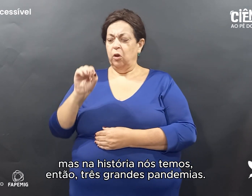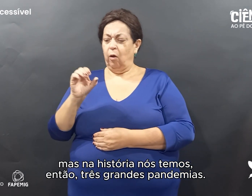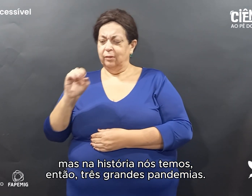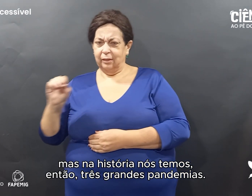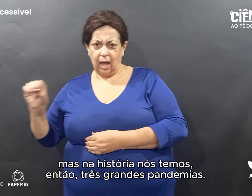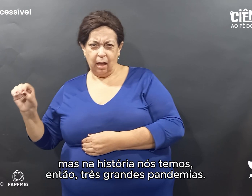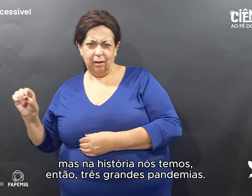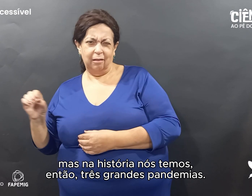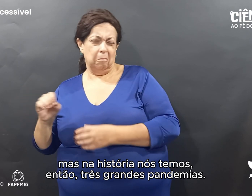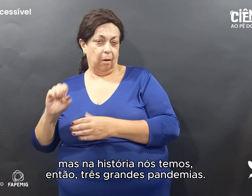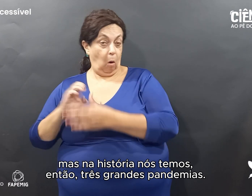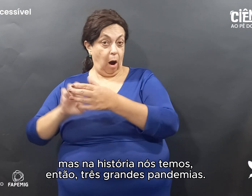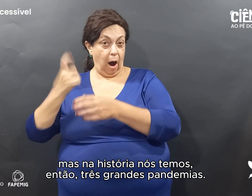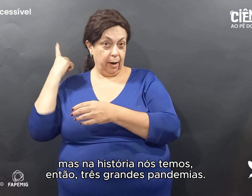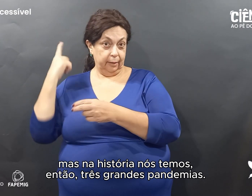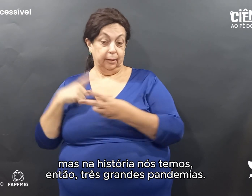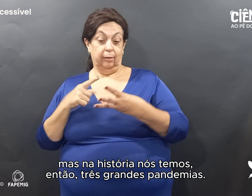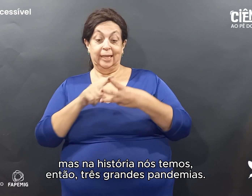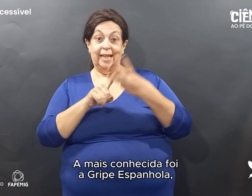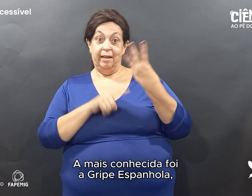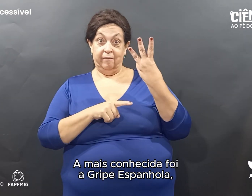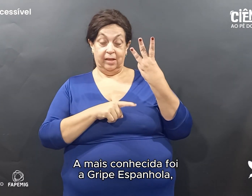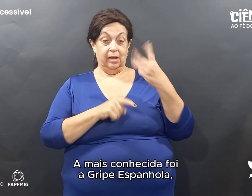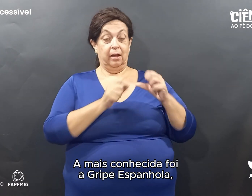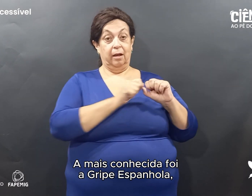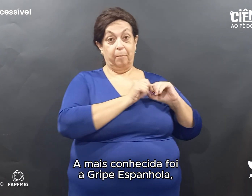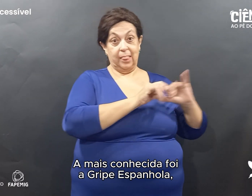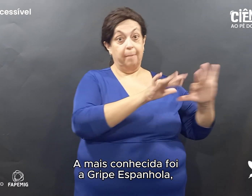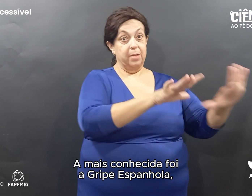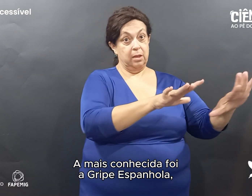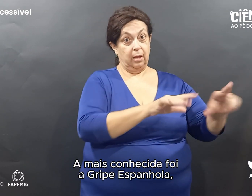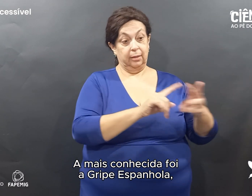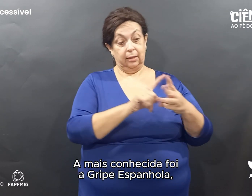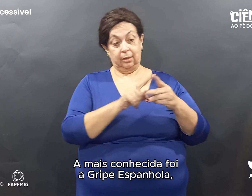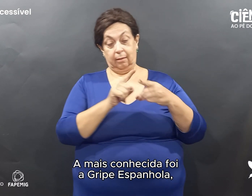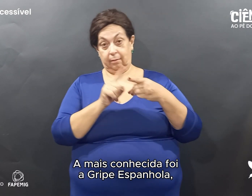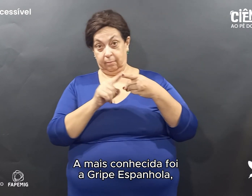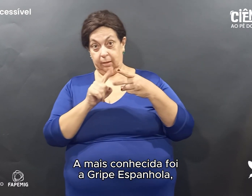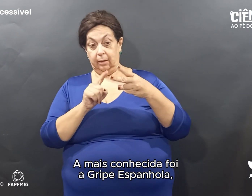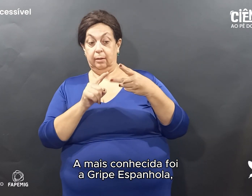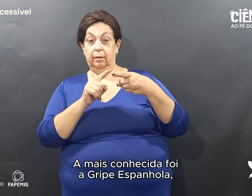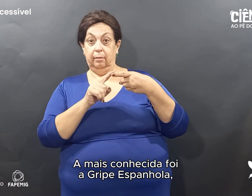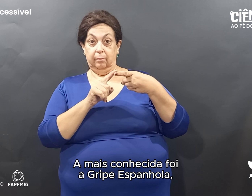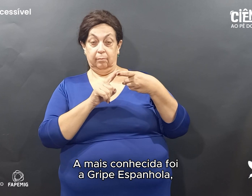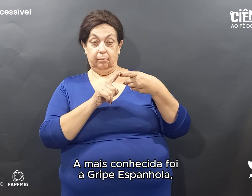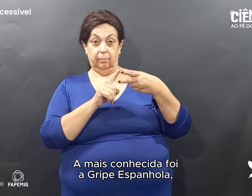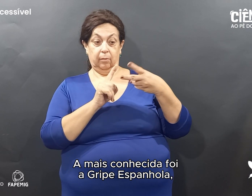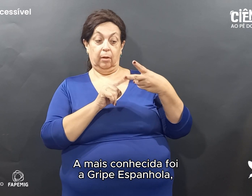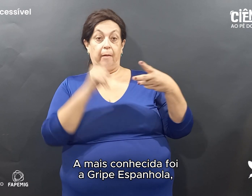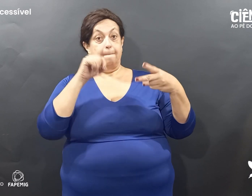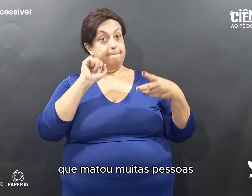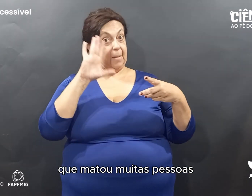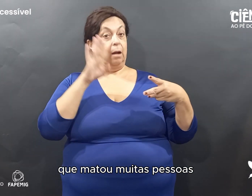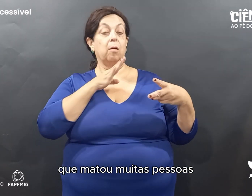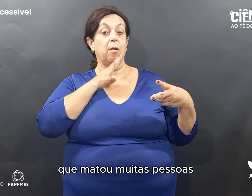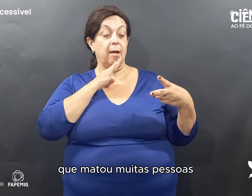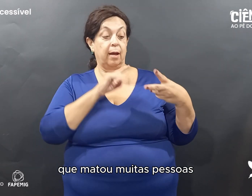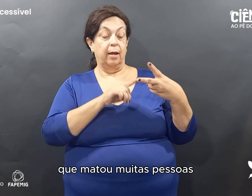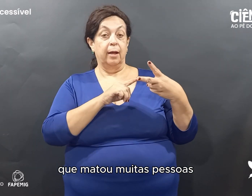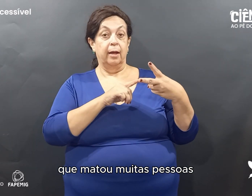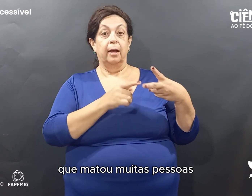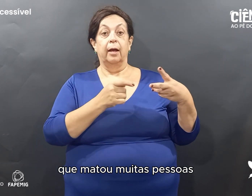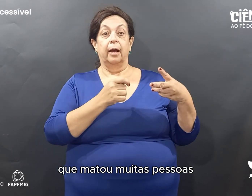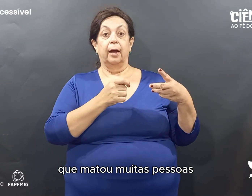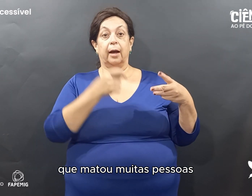nós temos, então, 3 grandes pandemias. A mais conhecida foi a gripe espanhola, que